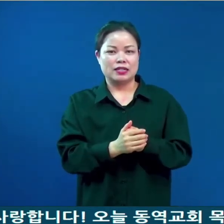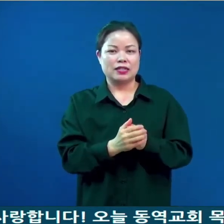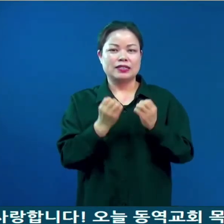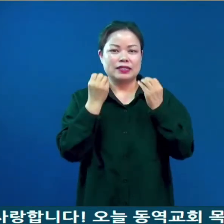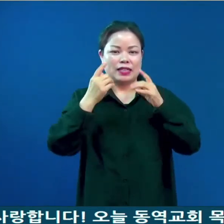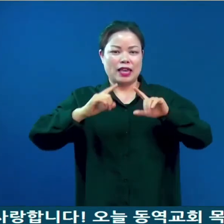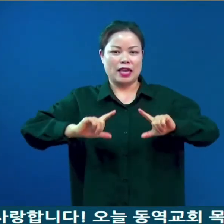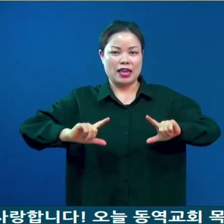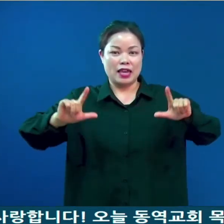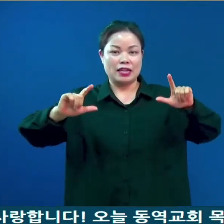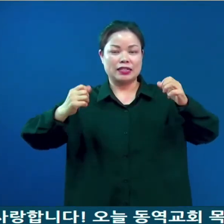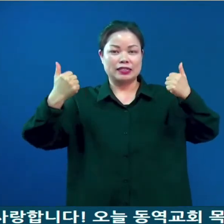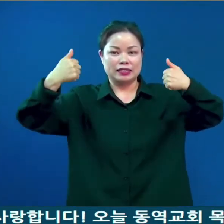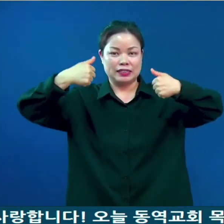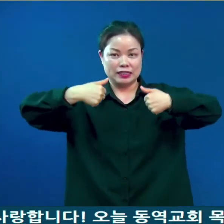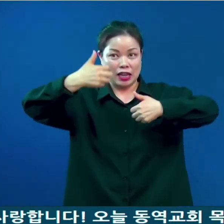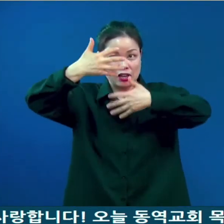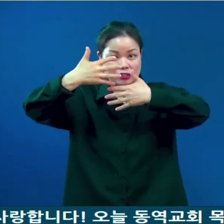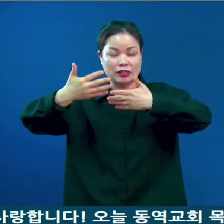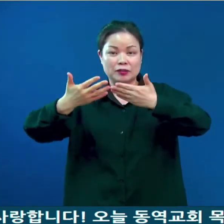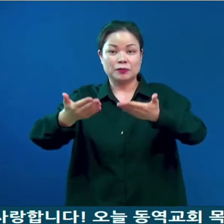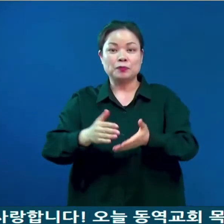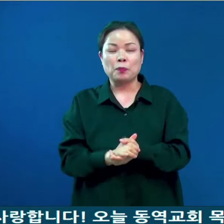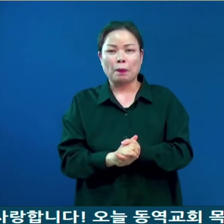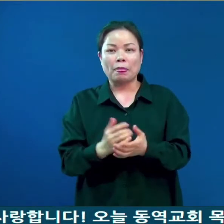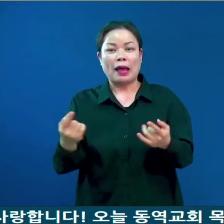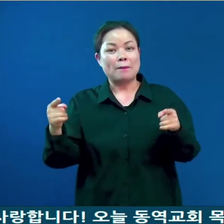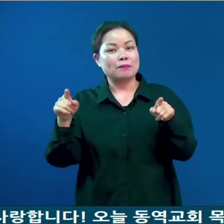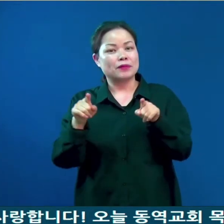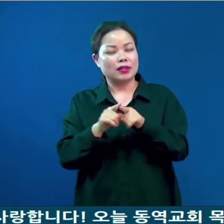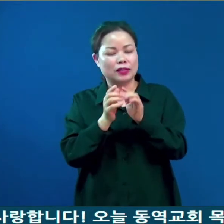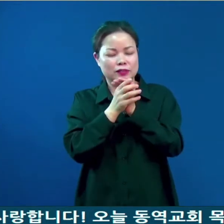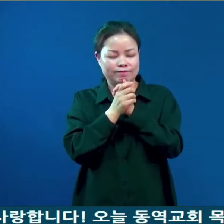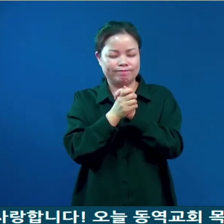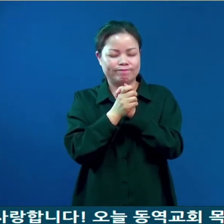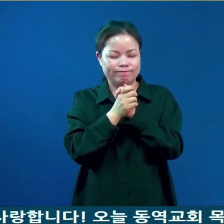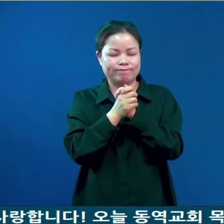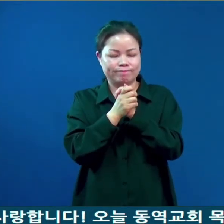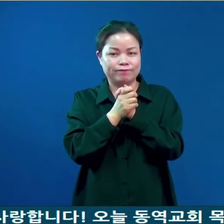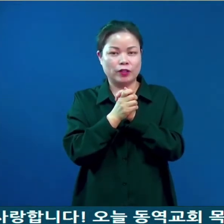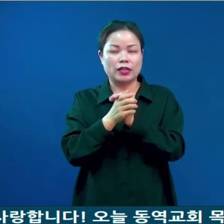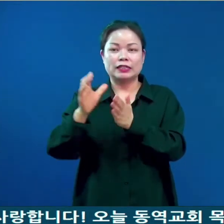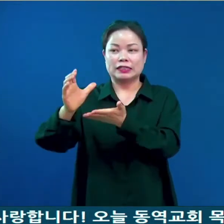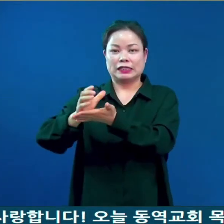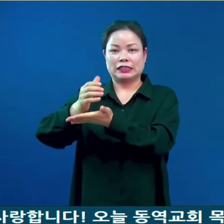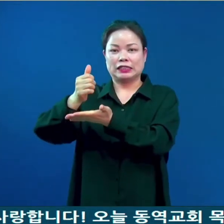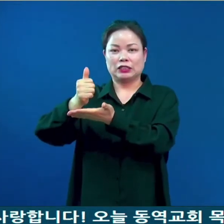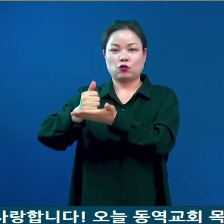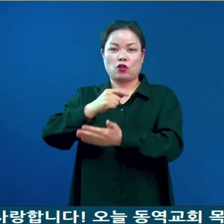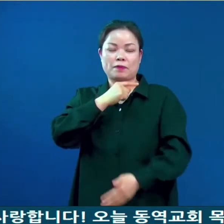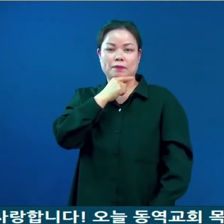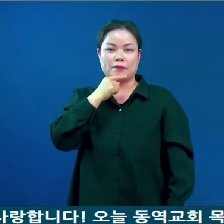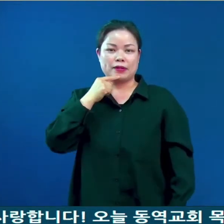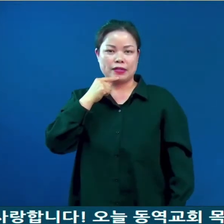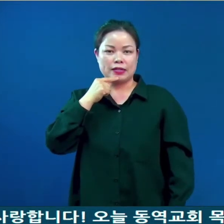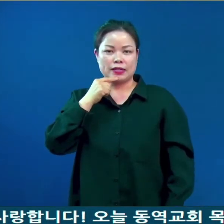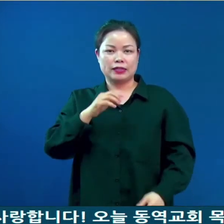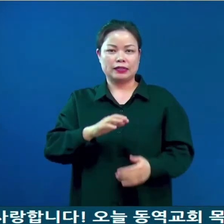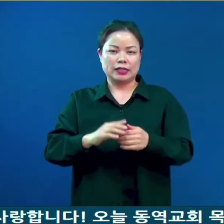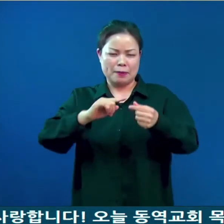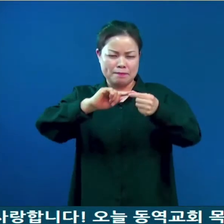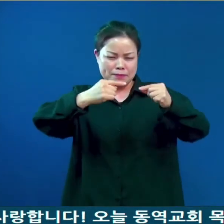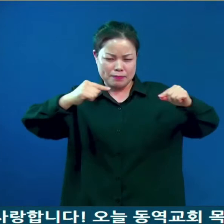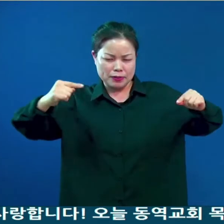인사와 기도 제목을 보내주셨는데, 함께 듣고 기도하면서 그리스도의 피가